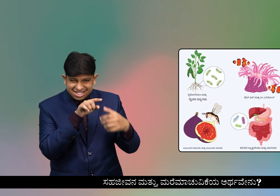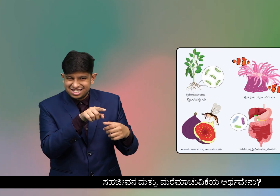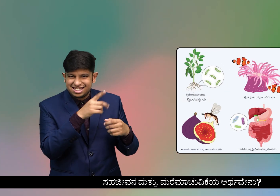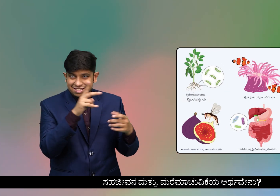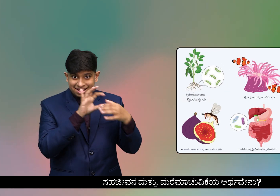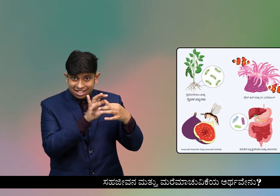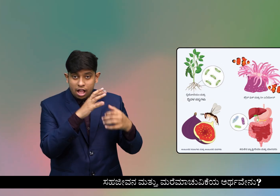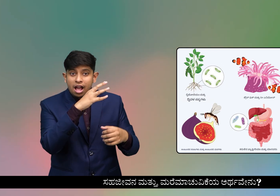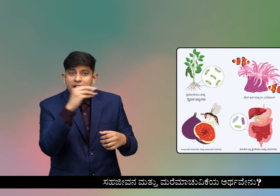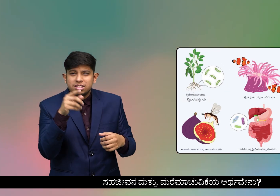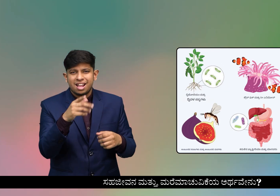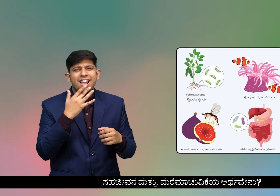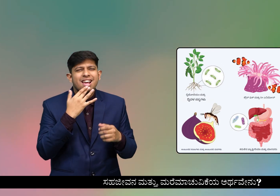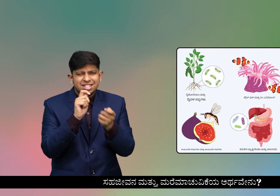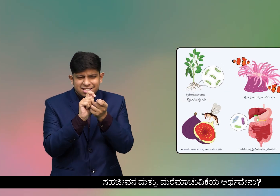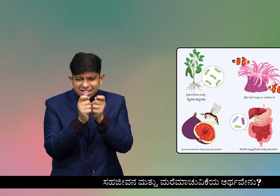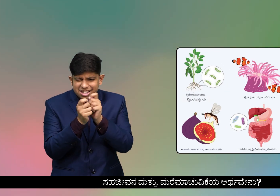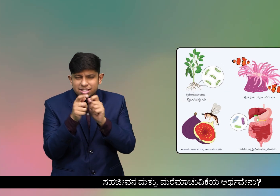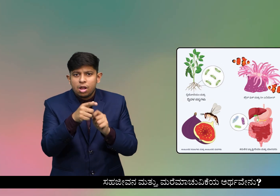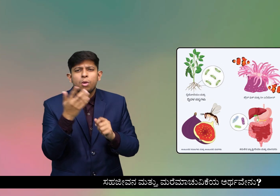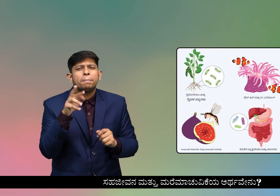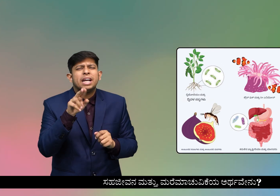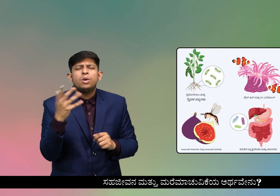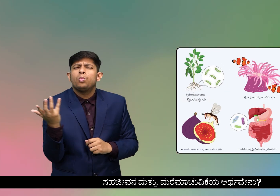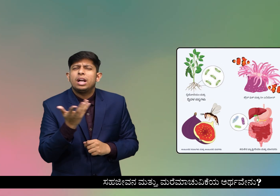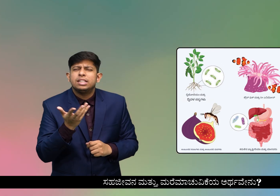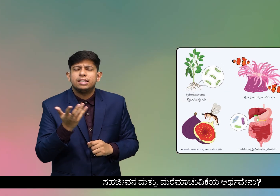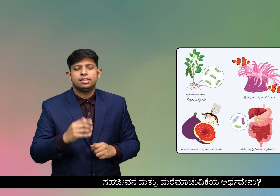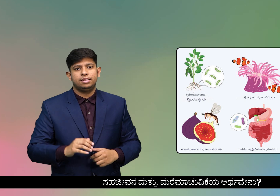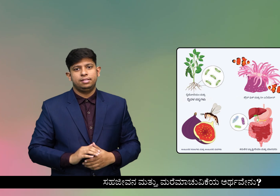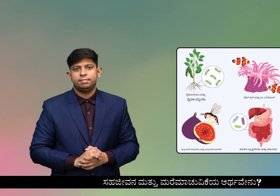ಸಹಜೀವನ ಮತ್ತು ಮರೆಮಾಚುವಿಕೆ ಇದರ ಅರ್ಥವೇನು?